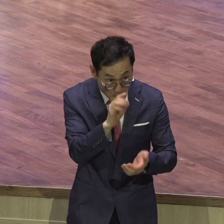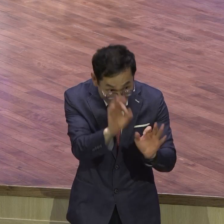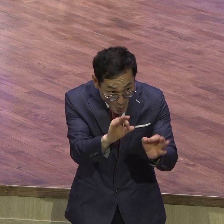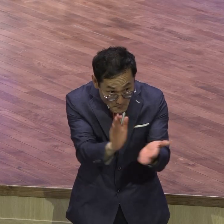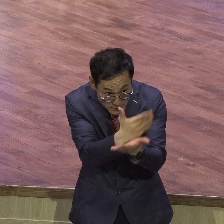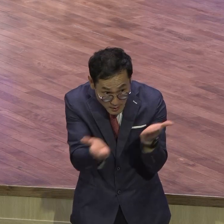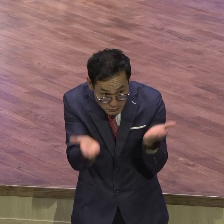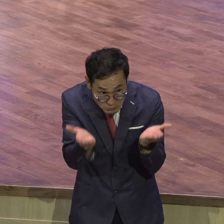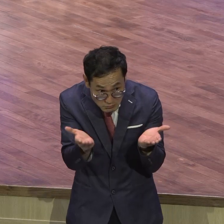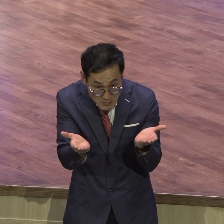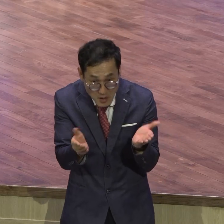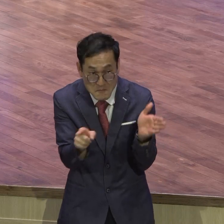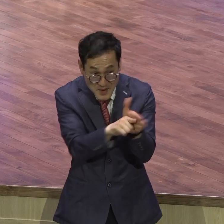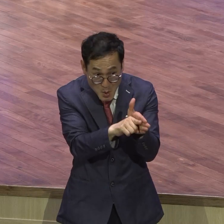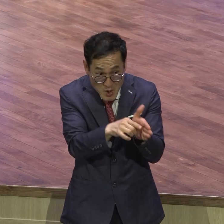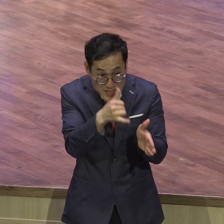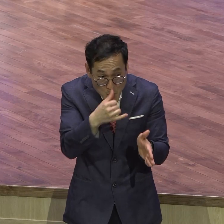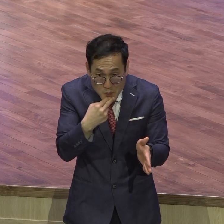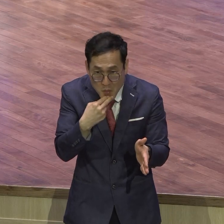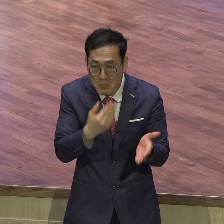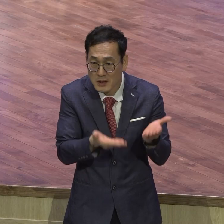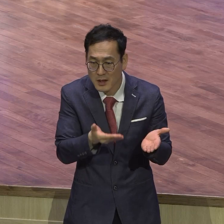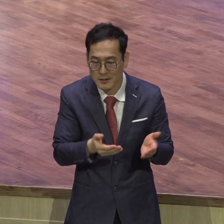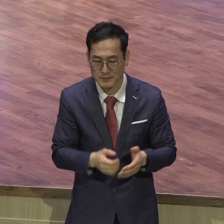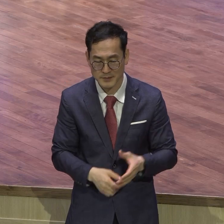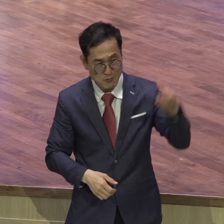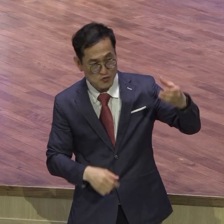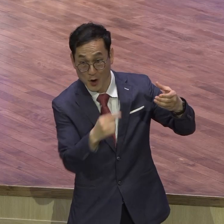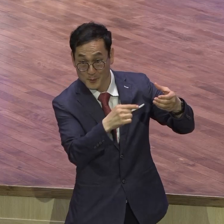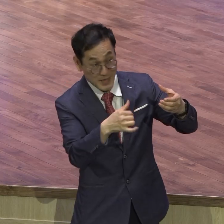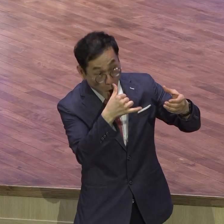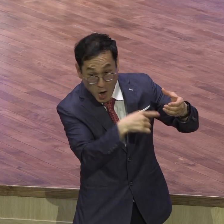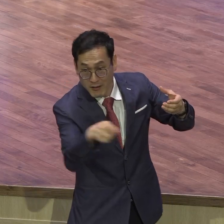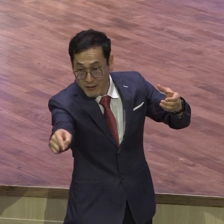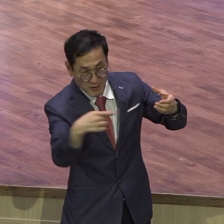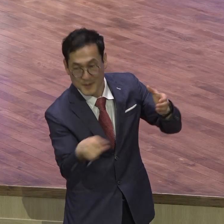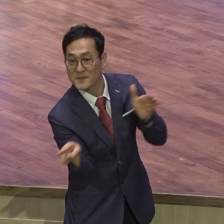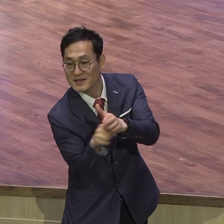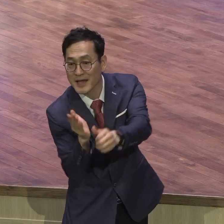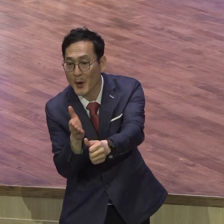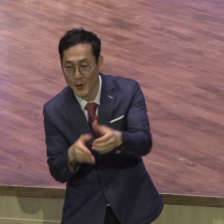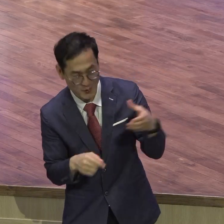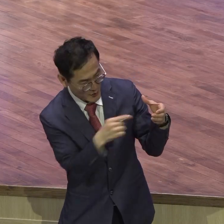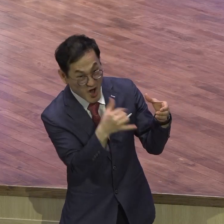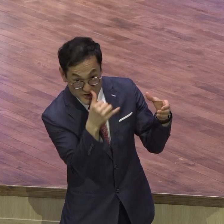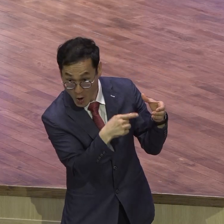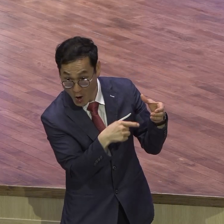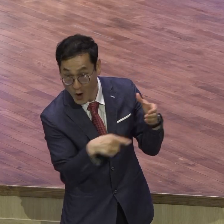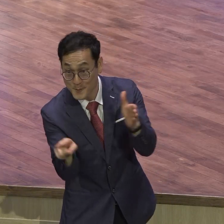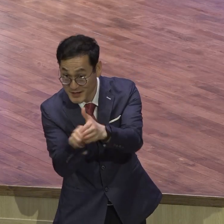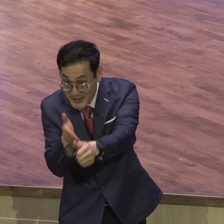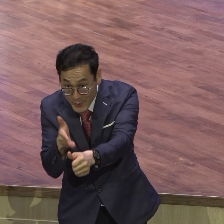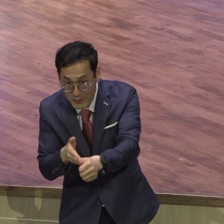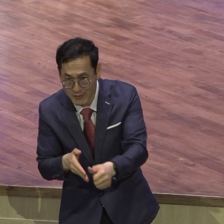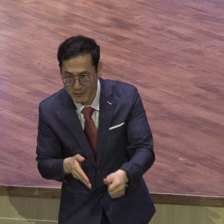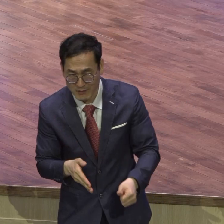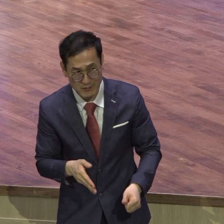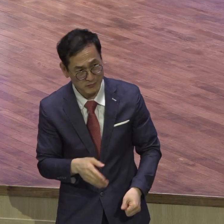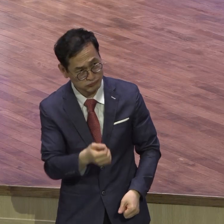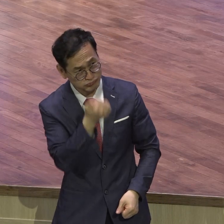여기 이 물컵이 있습니다 믿으십시오 그렇게 말하면 웃기는 이야기 아니에요